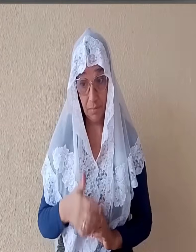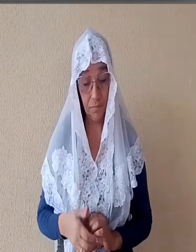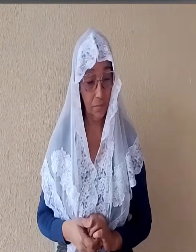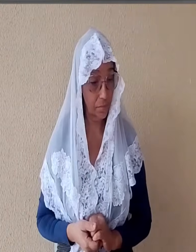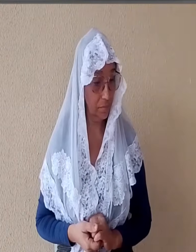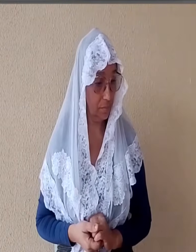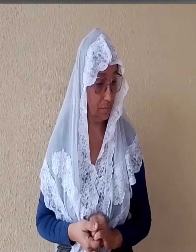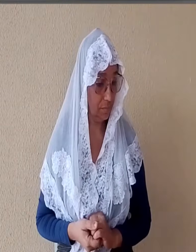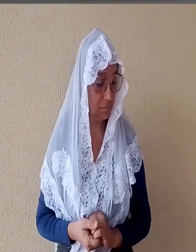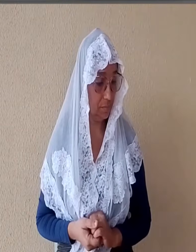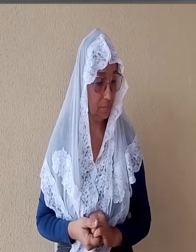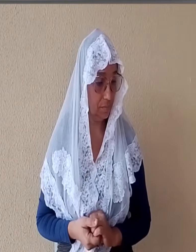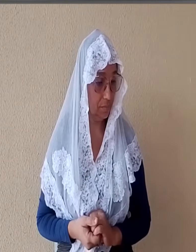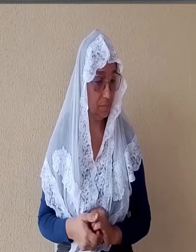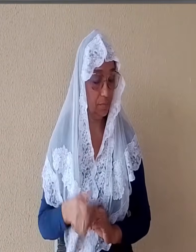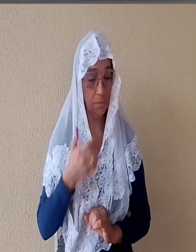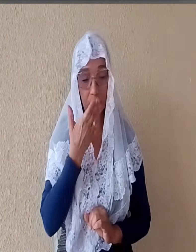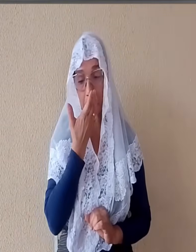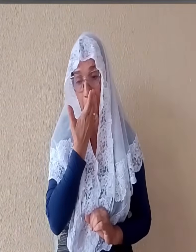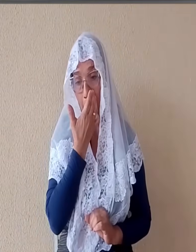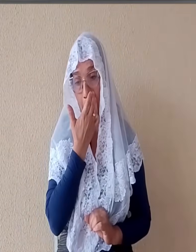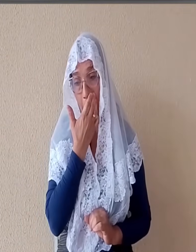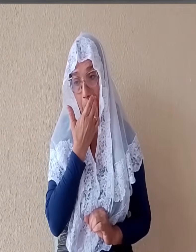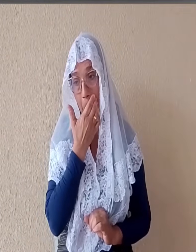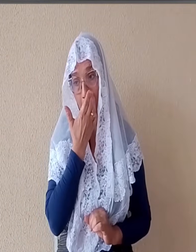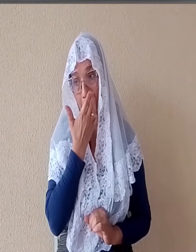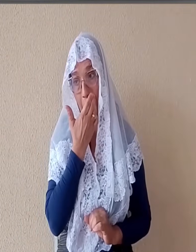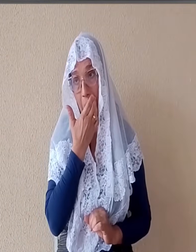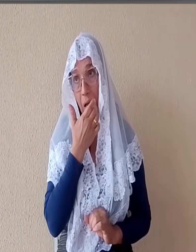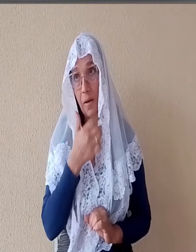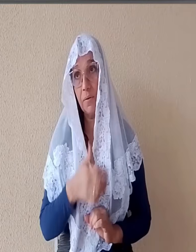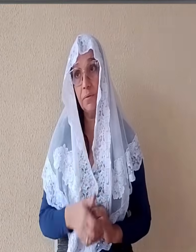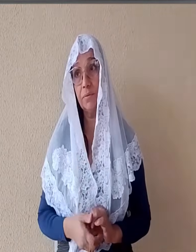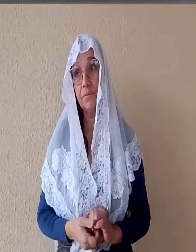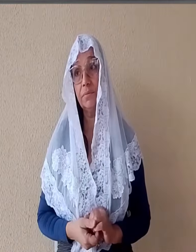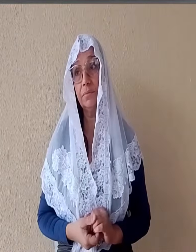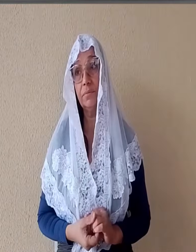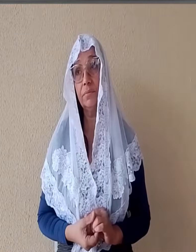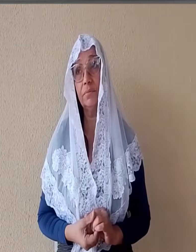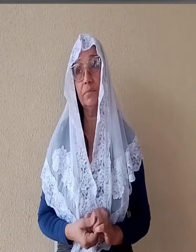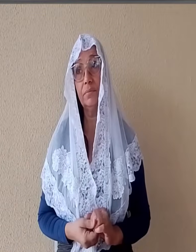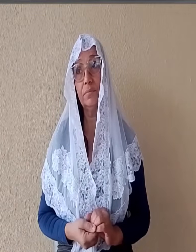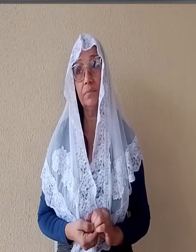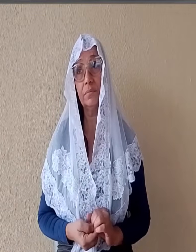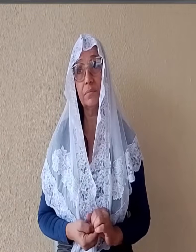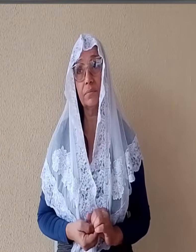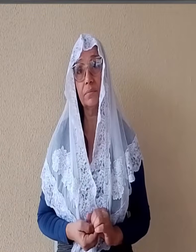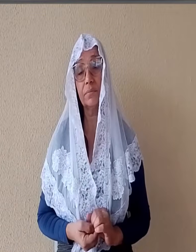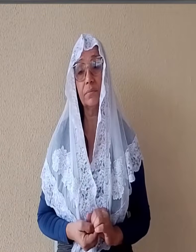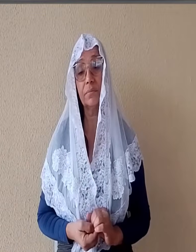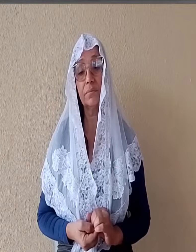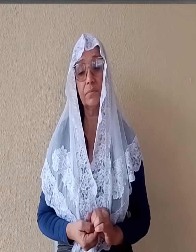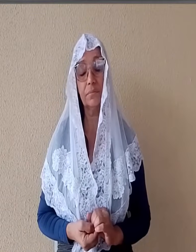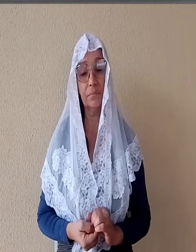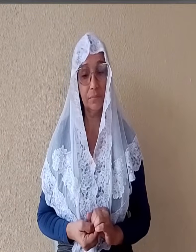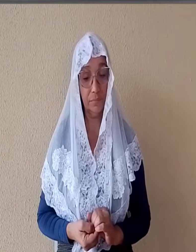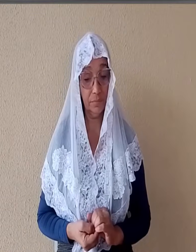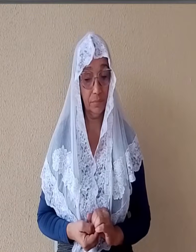Aquela parte da fome de Israel. Está no livro de...